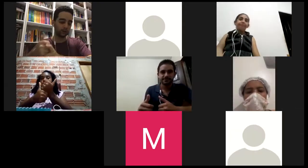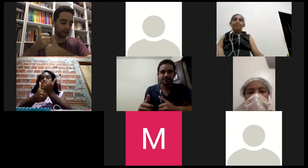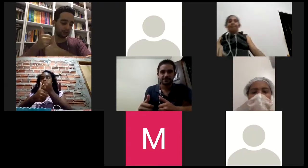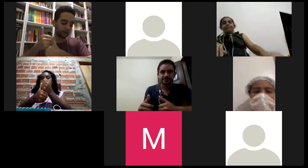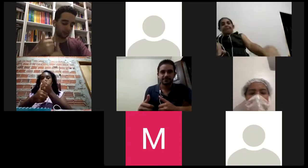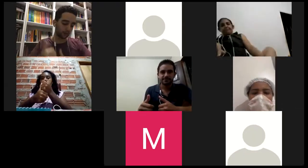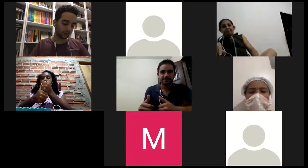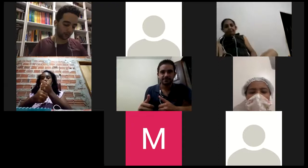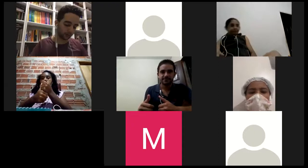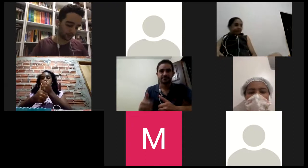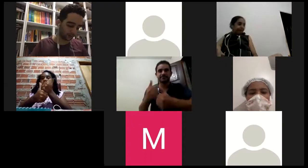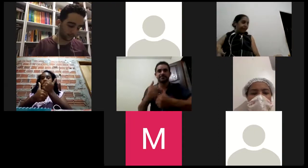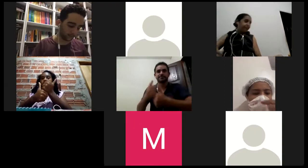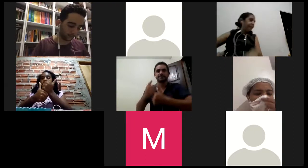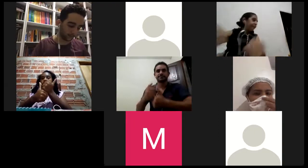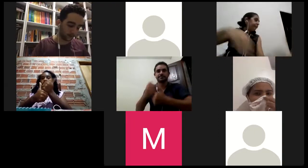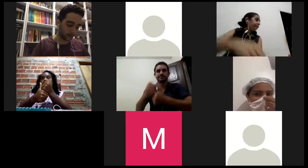Sacudir e abrir os polegares.